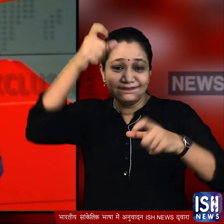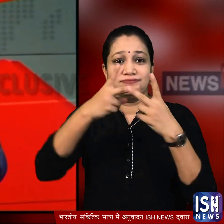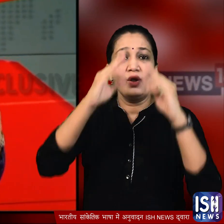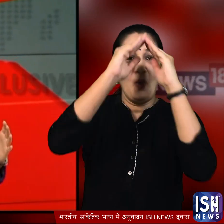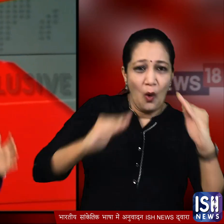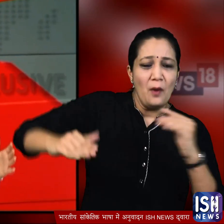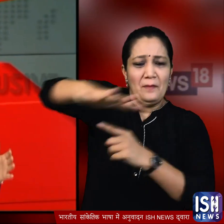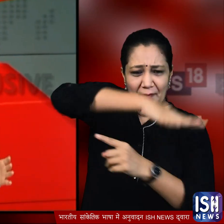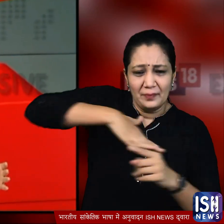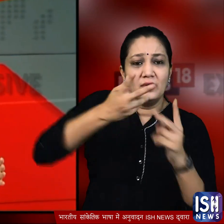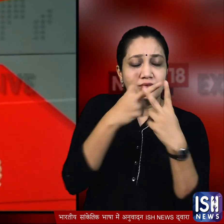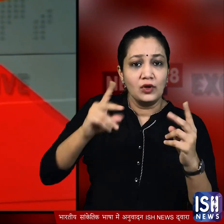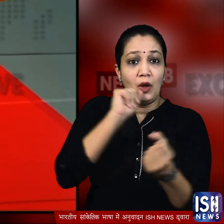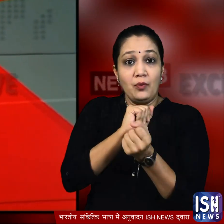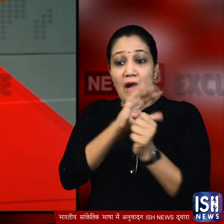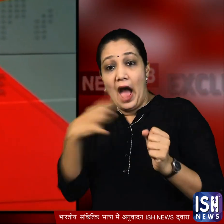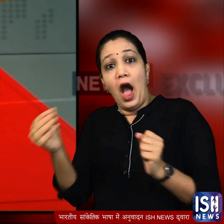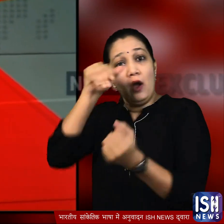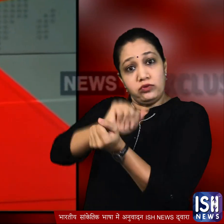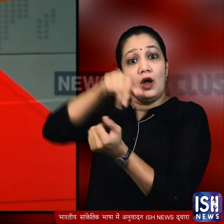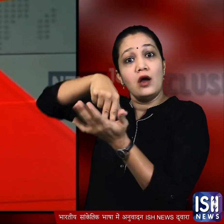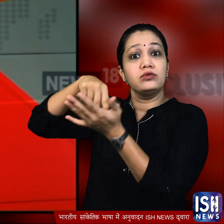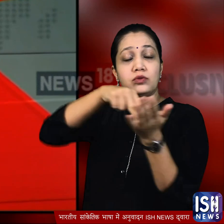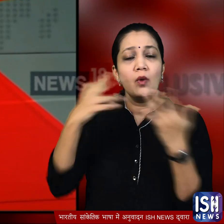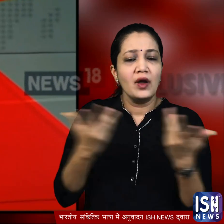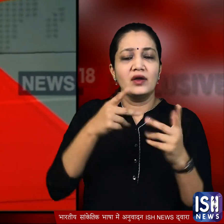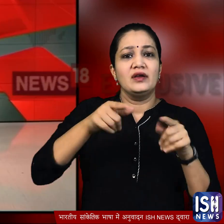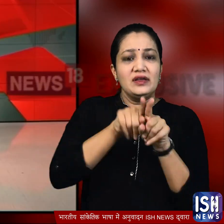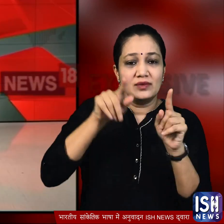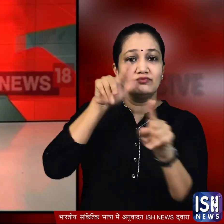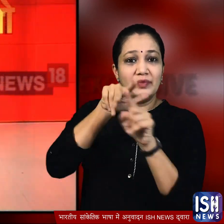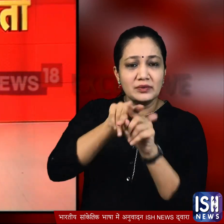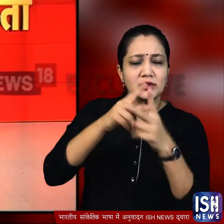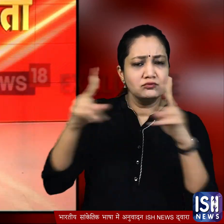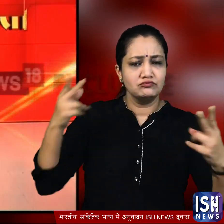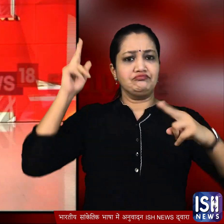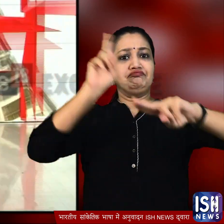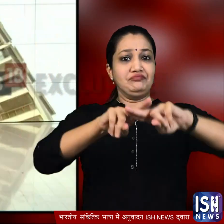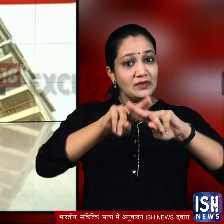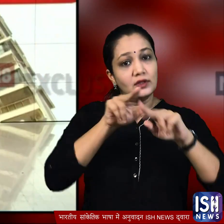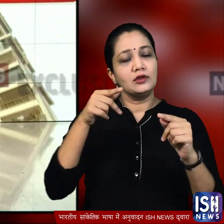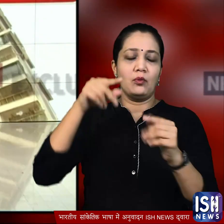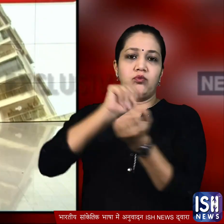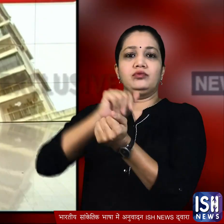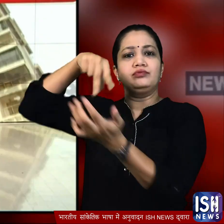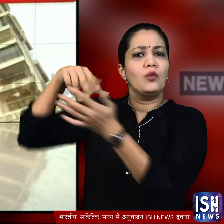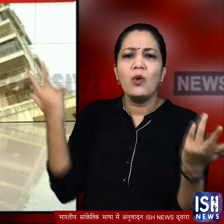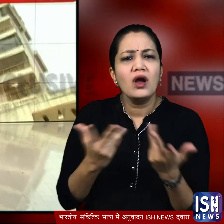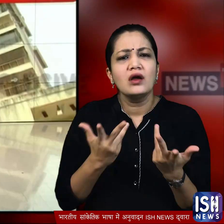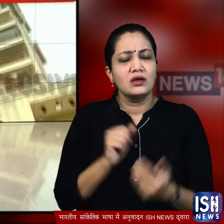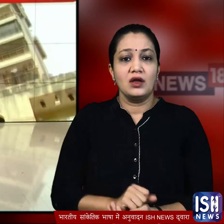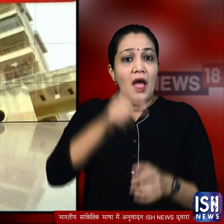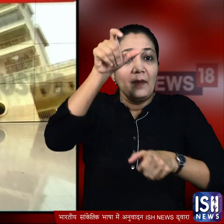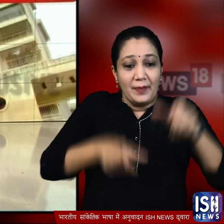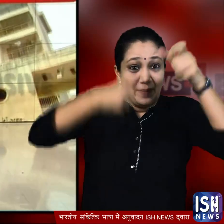इमारतों या फिर हाउसिंग सोसाइटी के बाहर पुलिस वालों को तैनात कर दिया गया, जिनको वहां के नगर निगम बीएमसी ने सील कर दिया है। ऐसा इसलिए